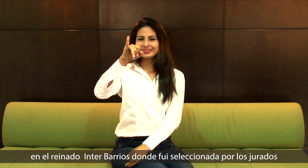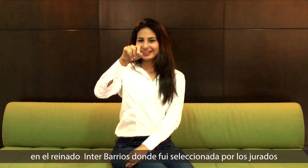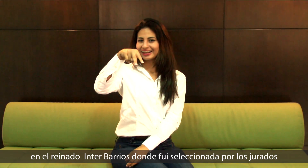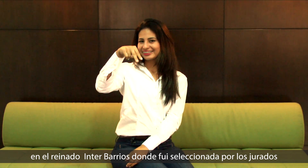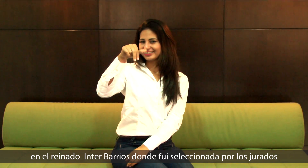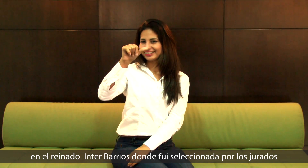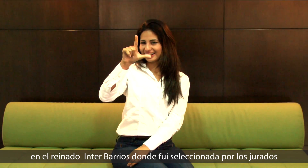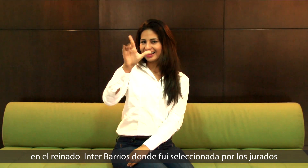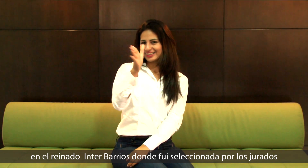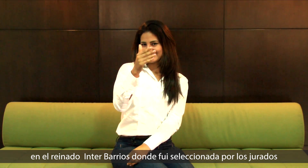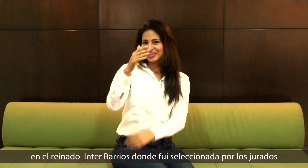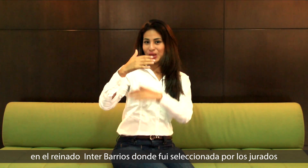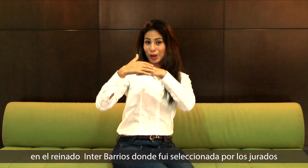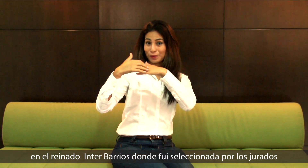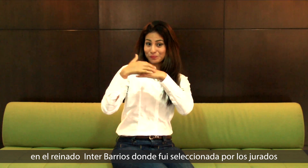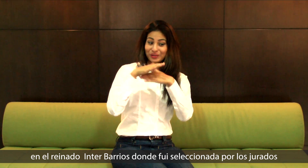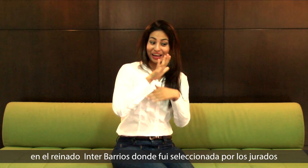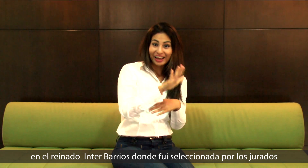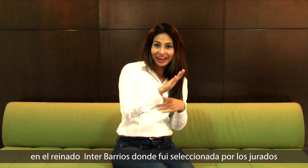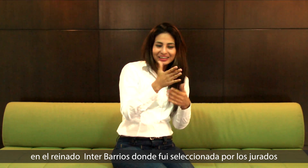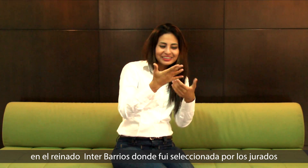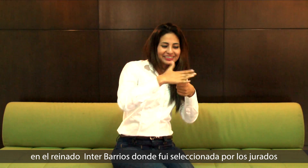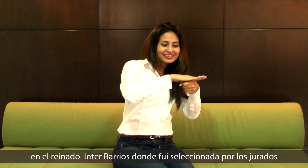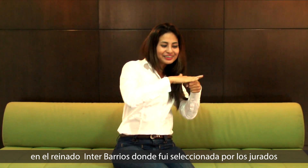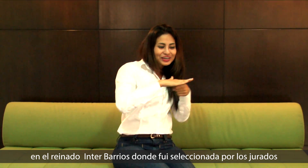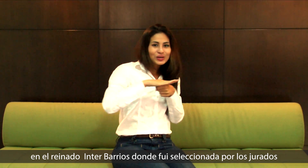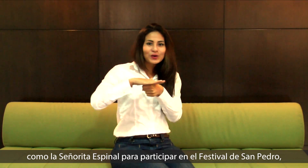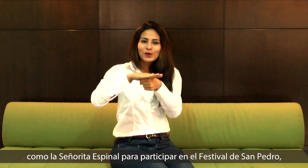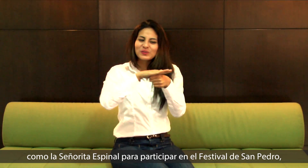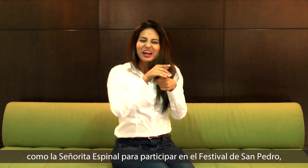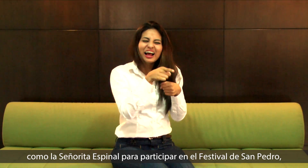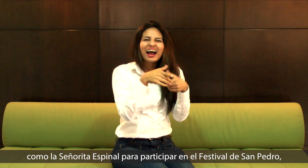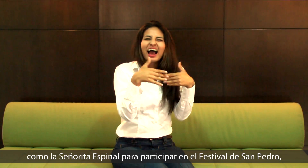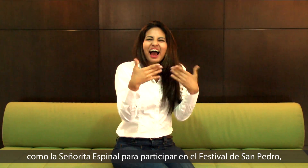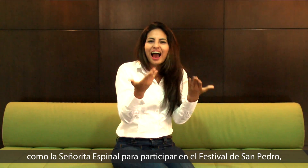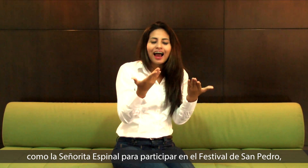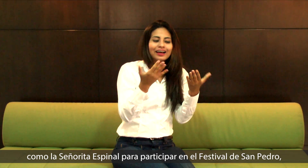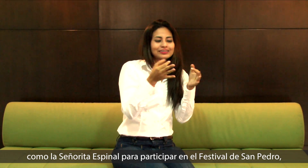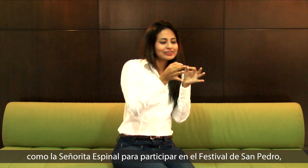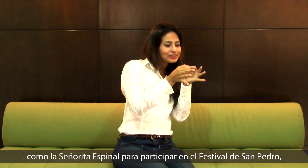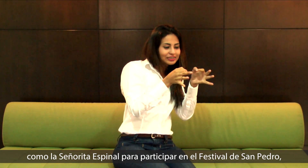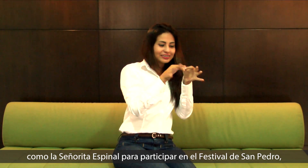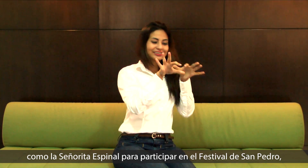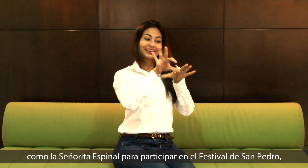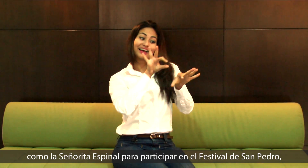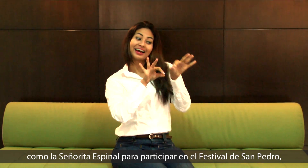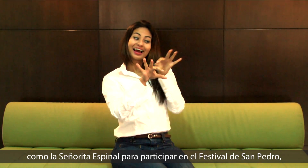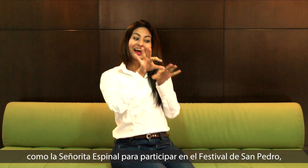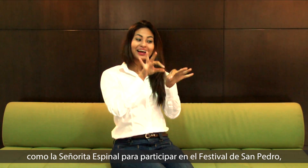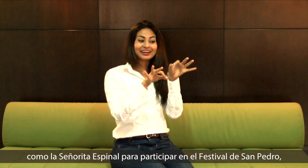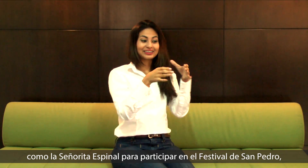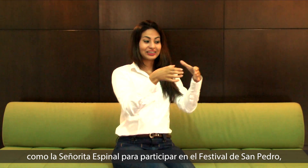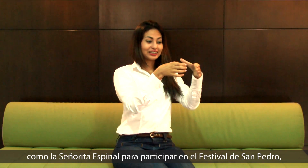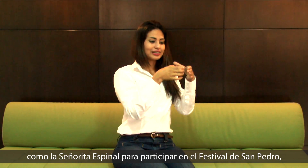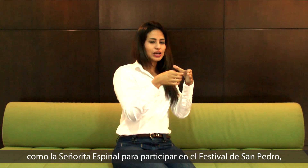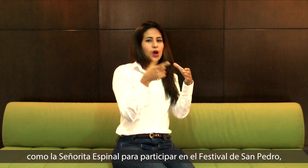donde fui seleccionada por los jurados como la señorita Espinal, para